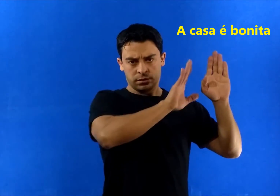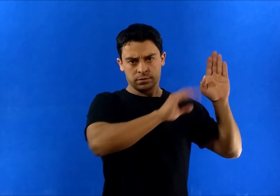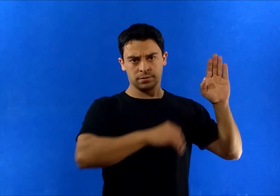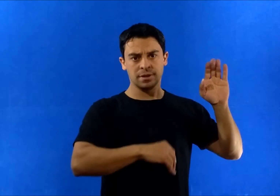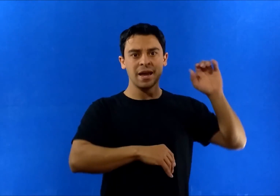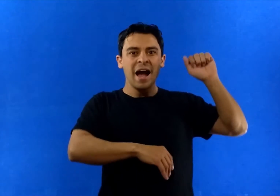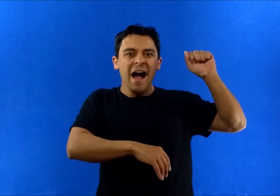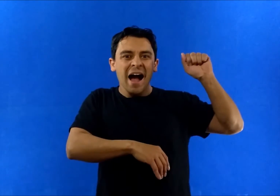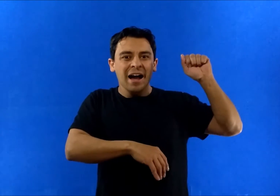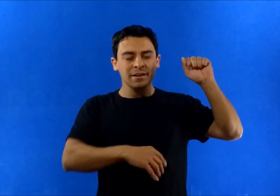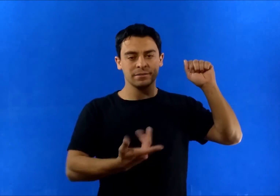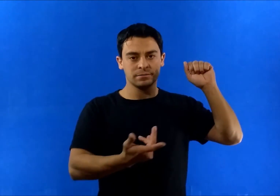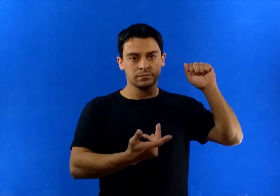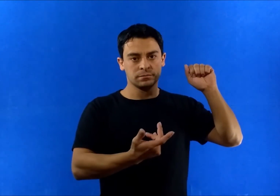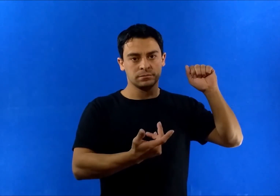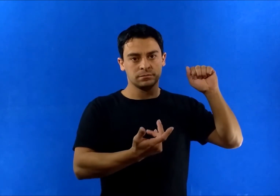Próprio do português. Usa o a,